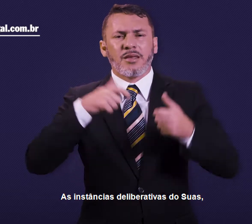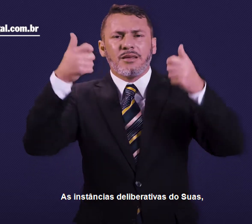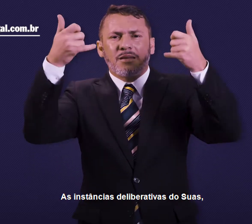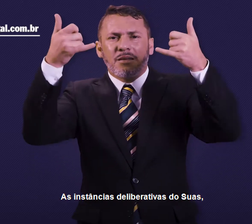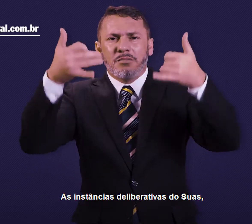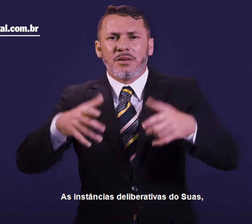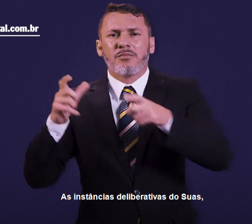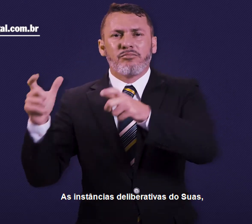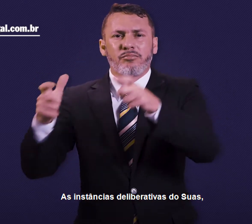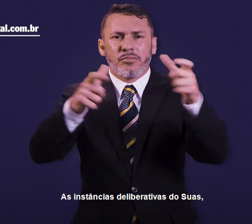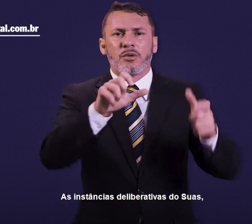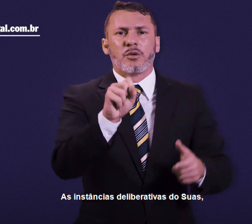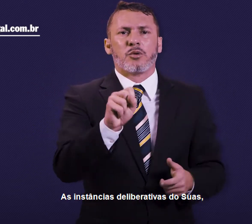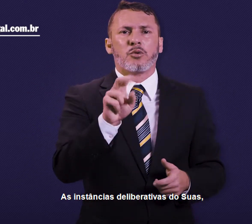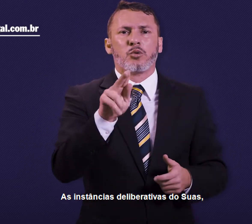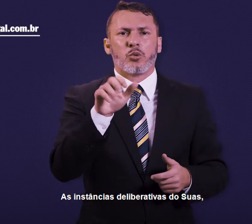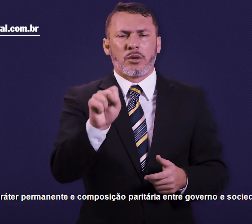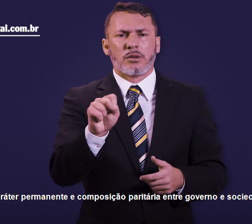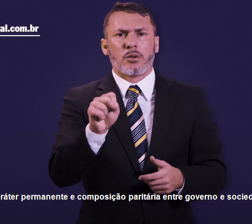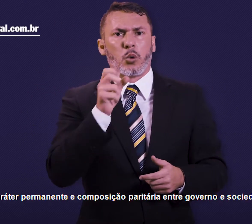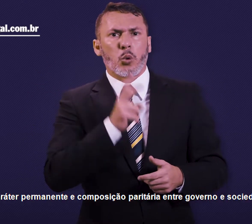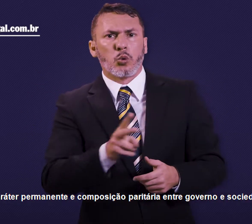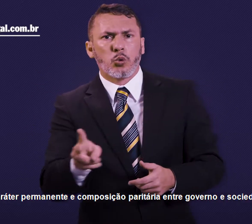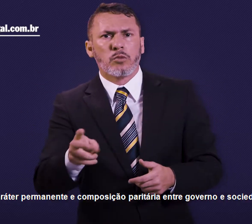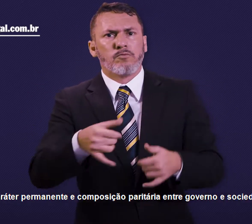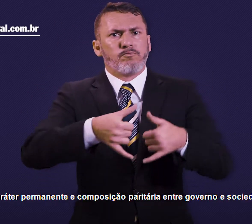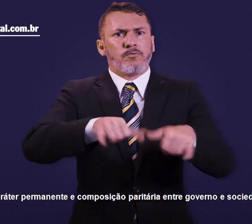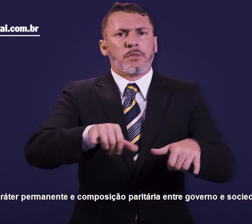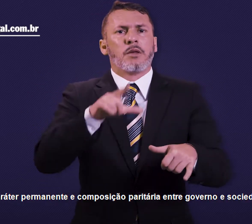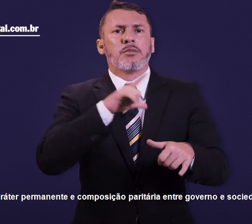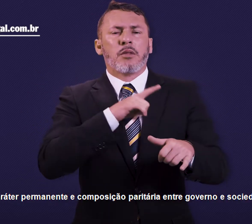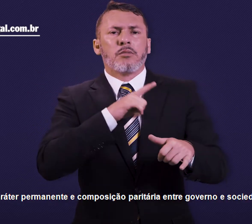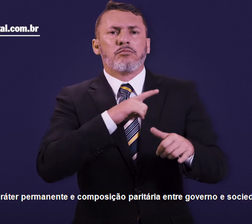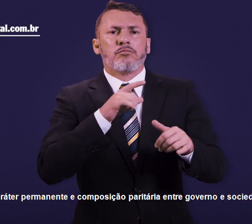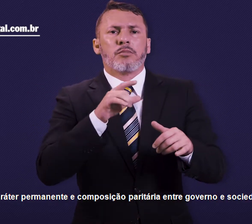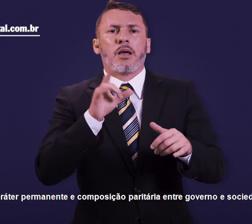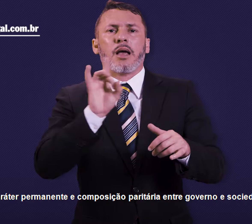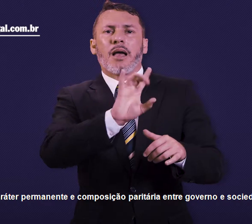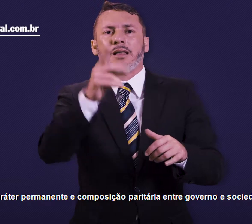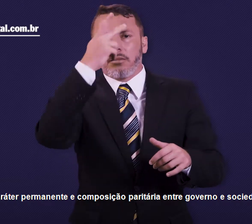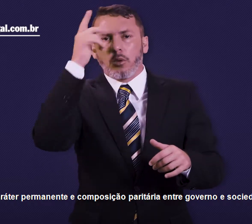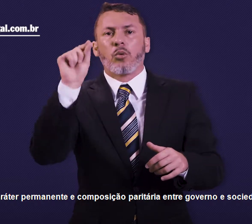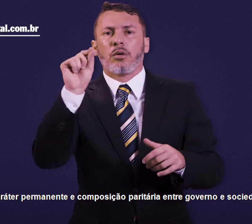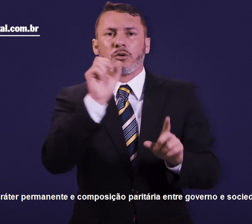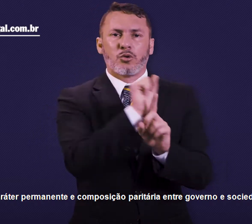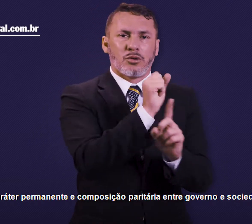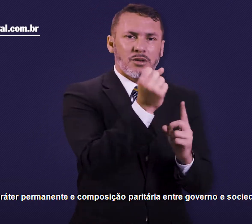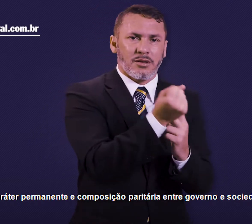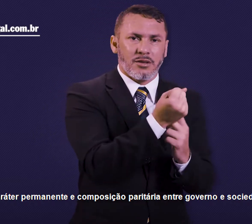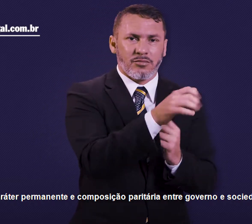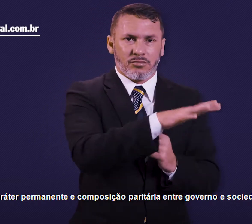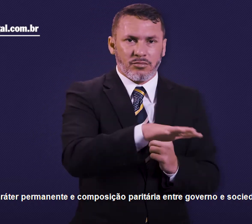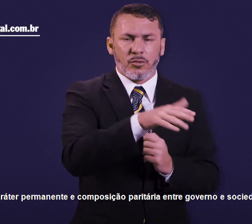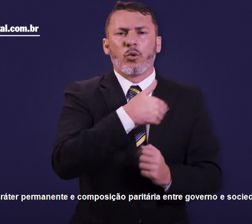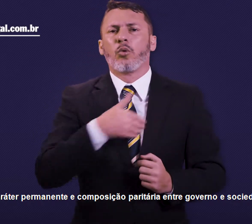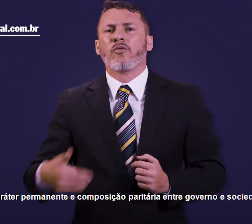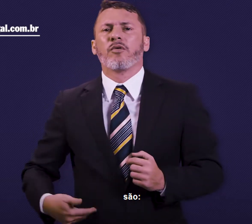instâncias deliberativas do SUAS, de caráter permanente e composição paritária entre governo e sociedade civil,